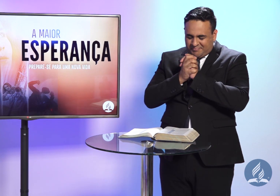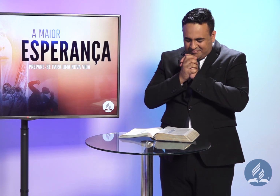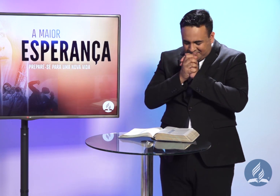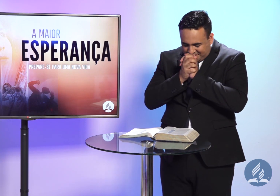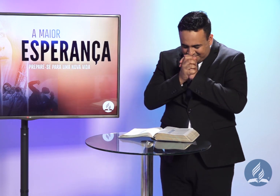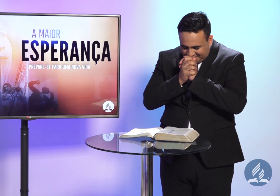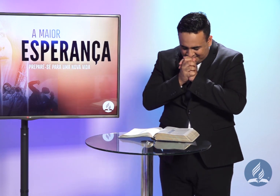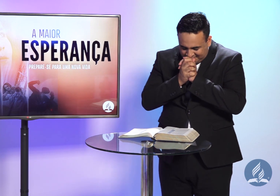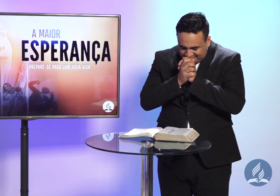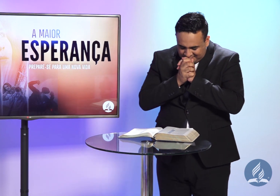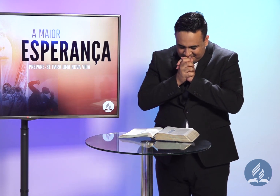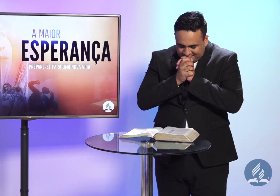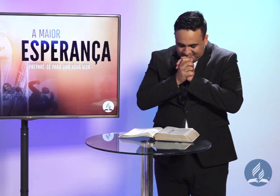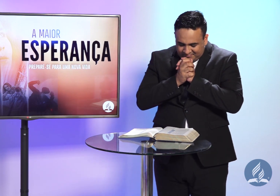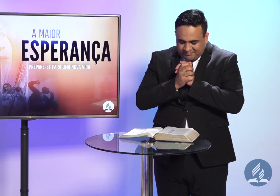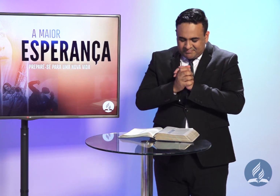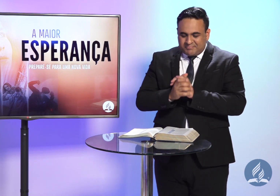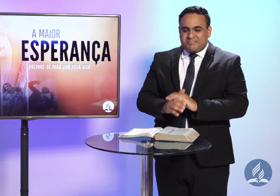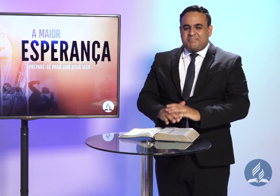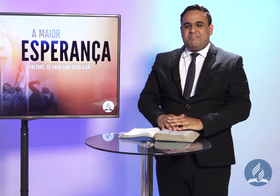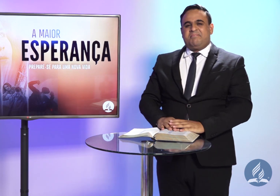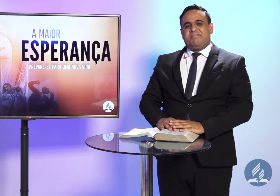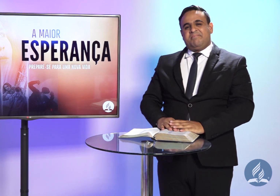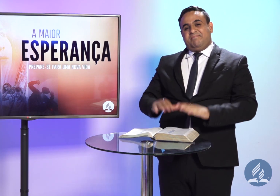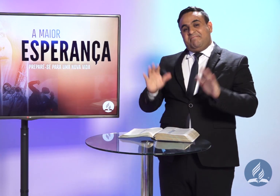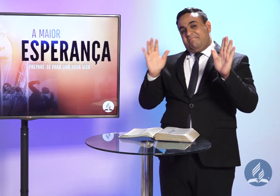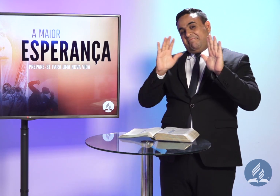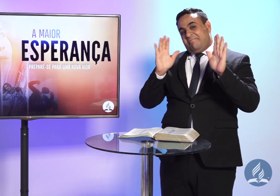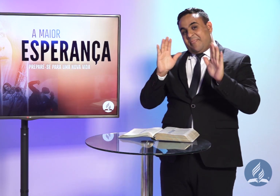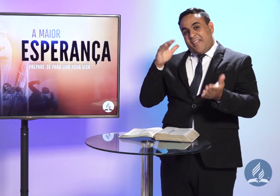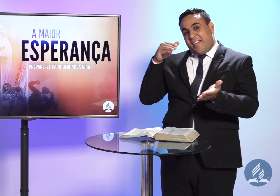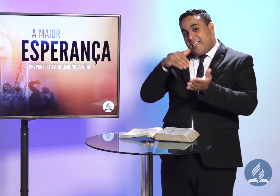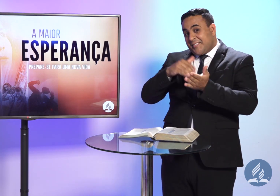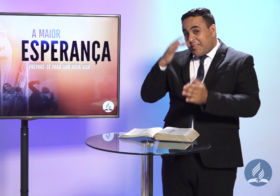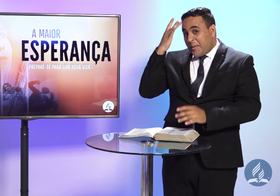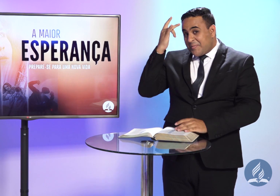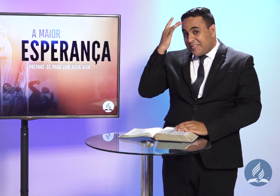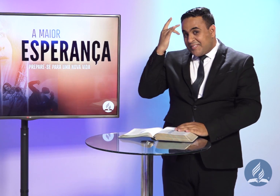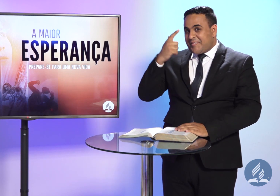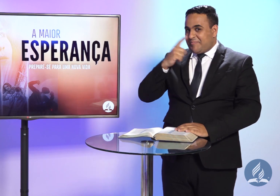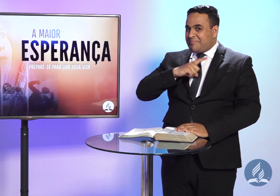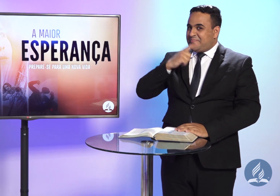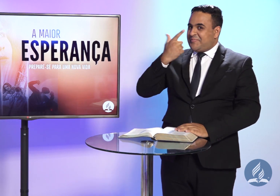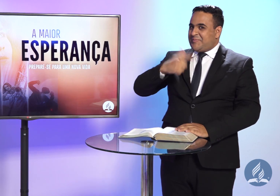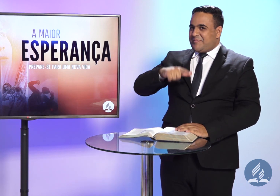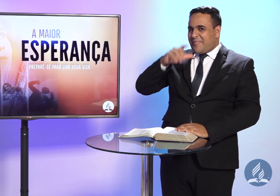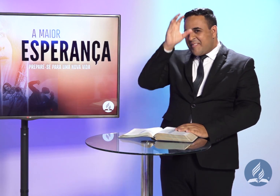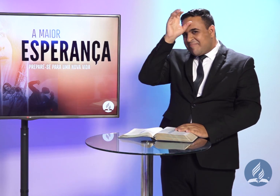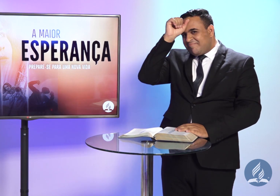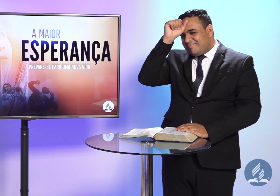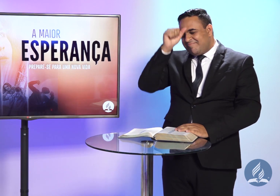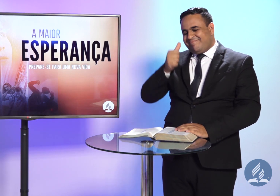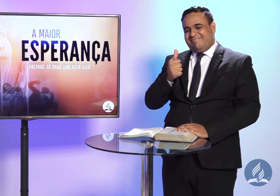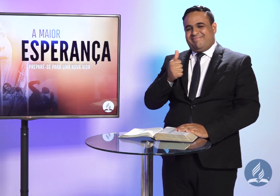Jesus. Amém. Tchau, amigos. Até amanhã para o nosso próximo encontro, hein?